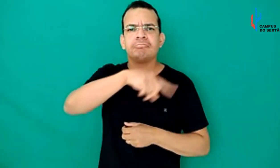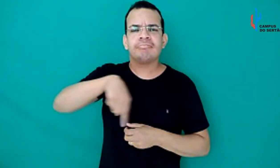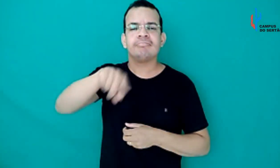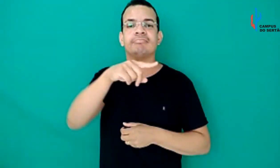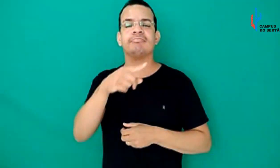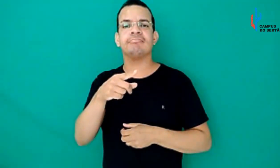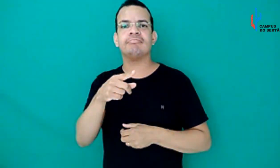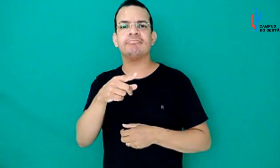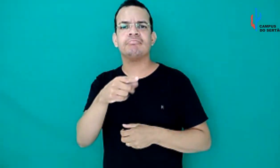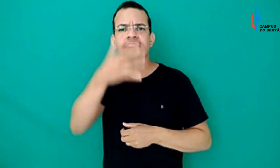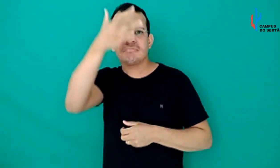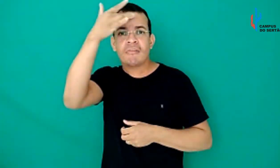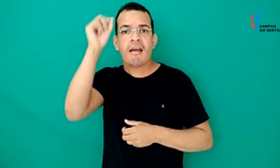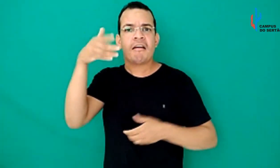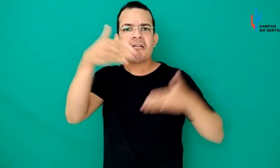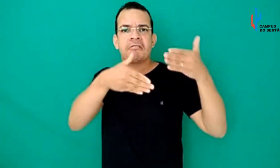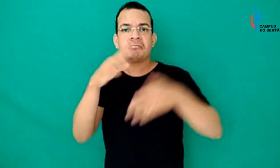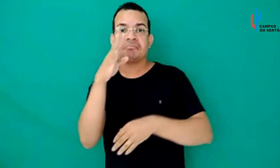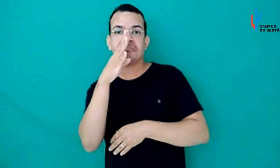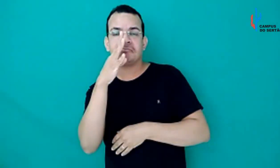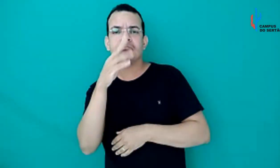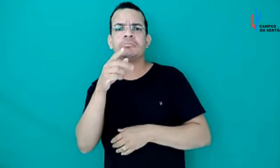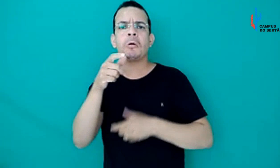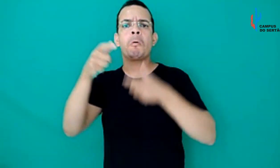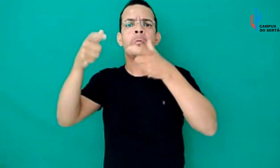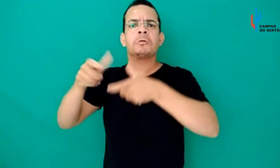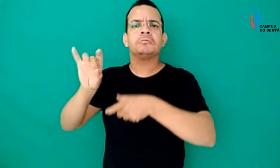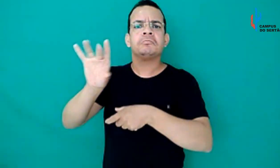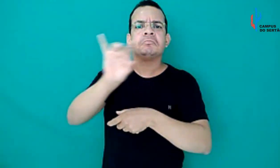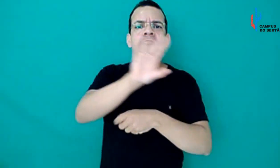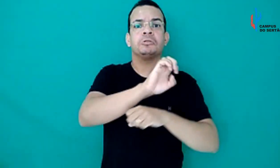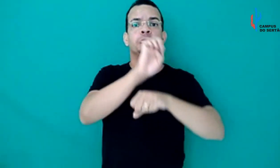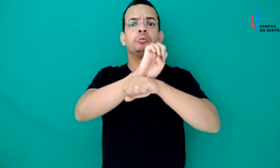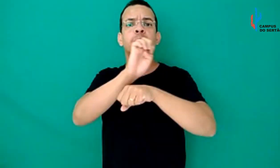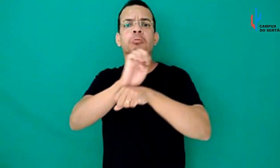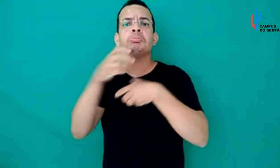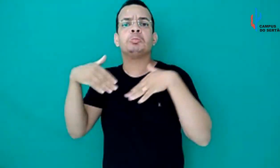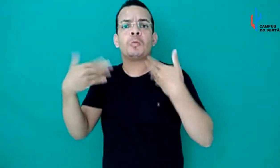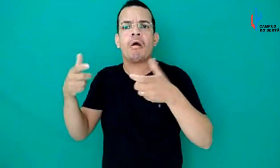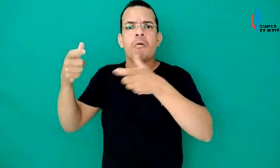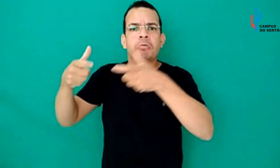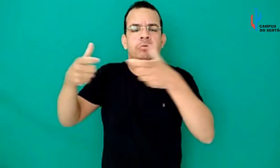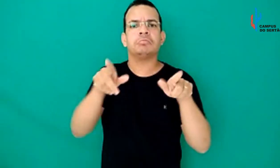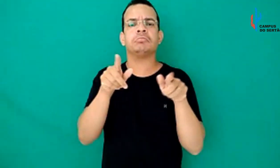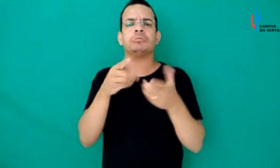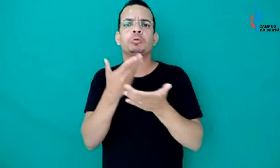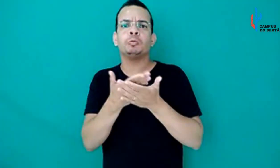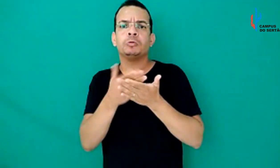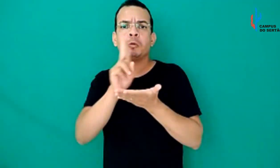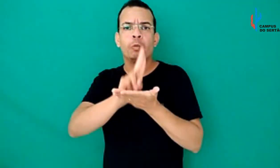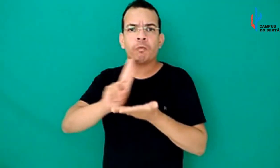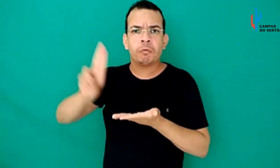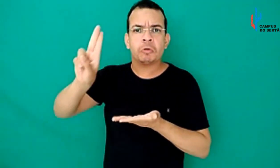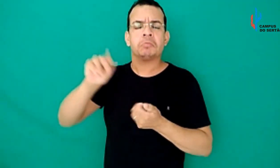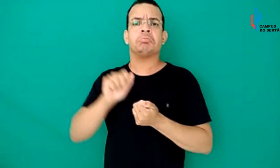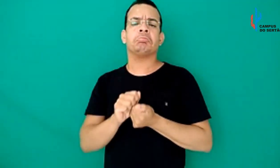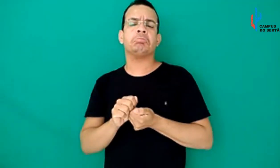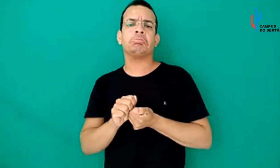Então, hoje, as pessoas que puderem assistir virão de lugares diferentes aqui